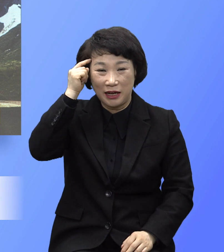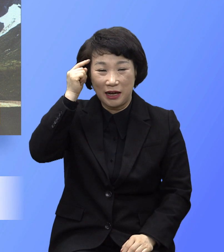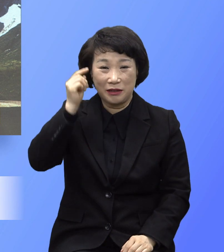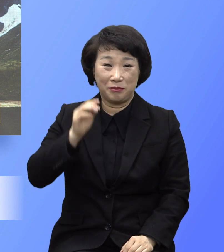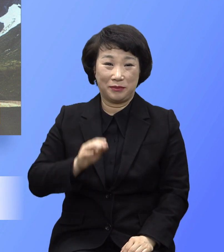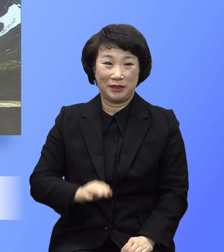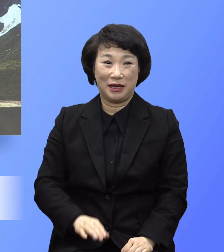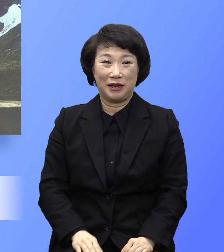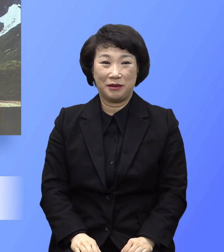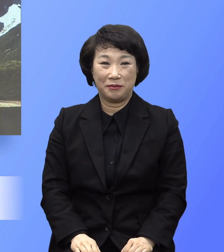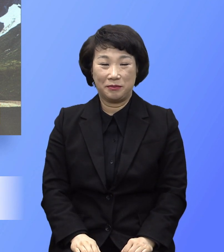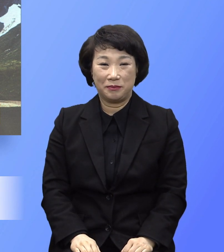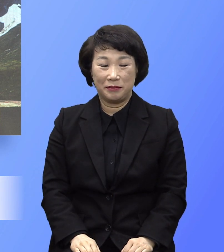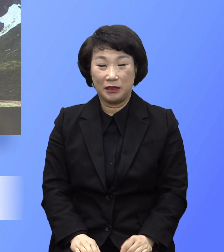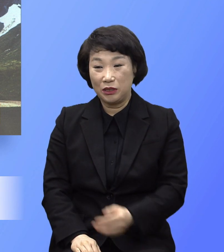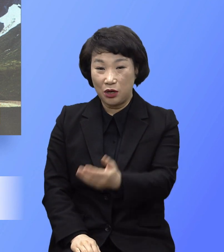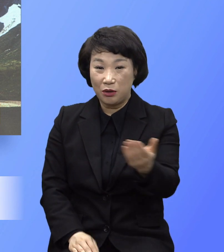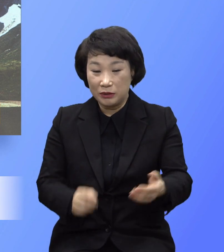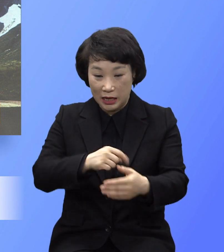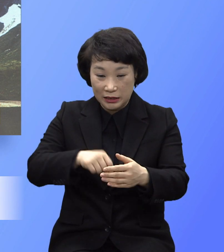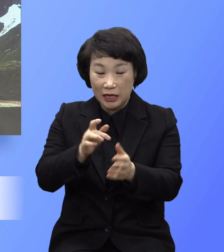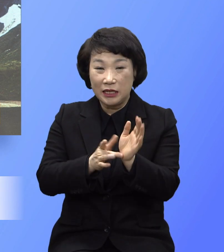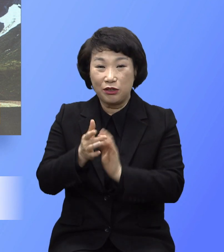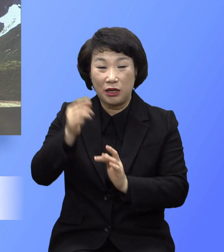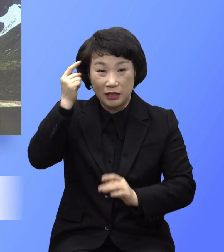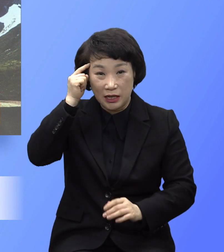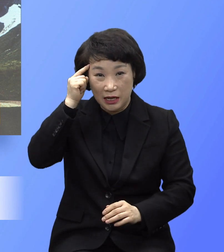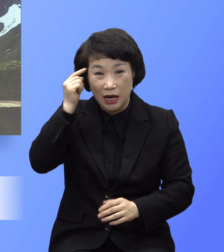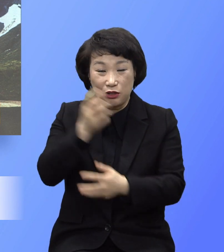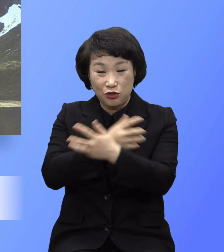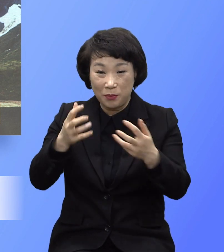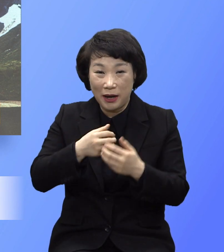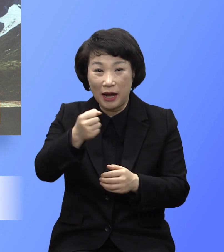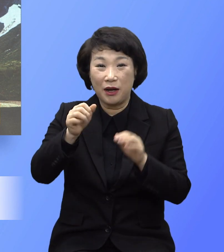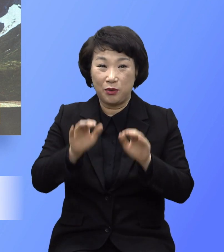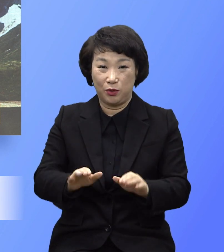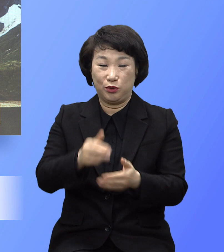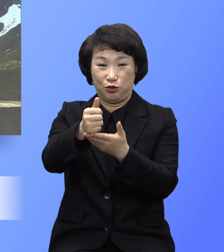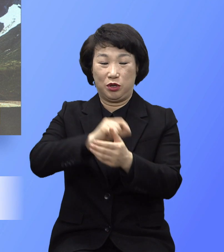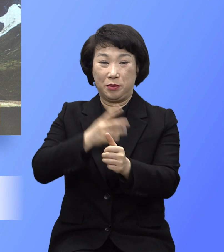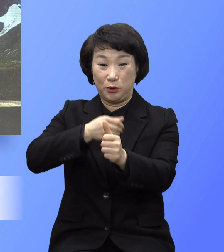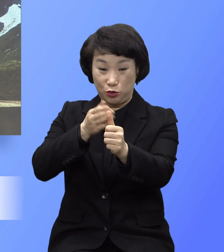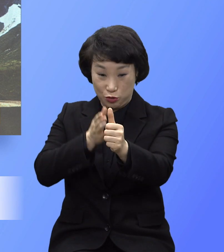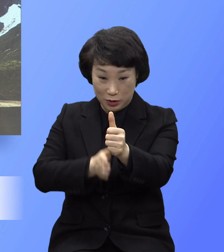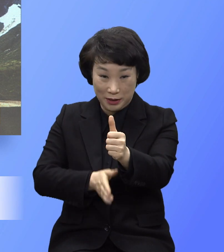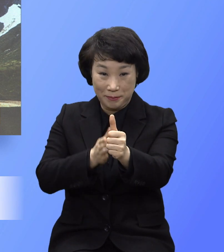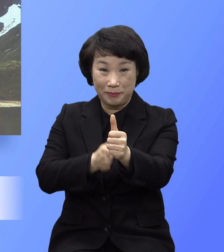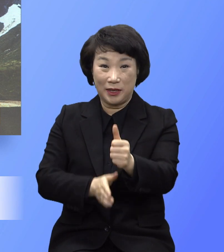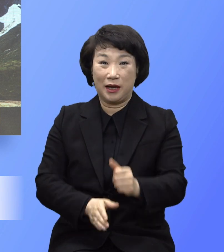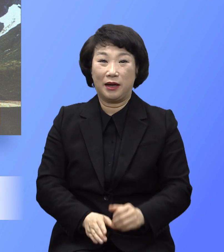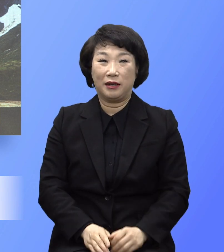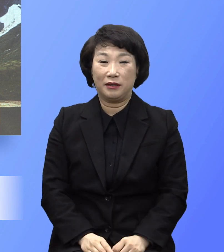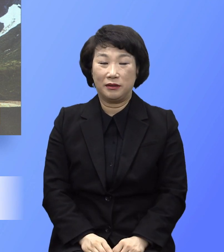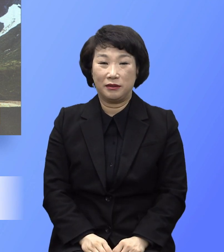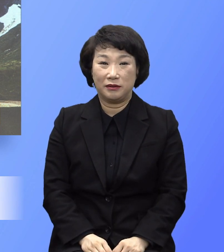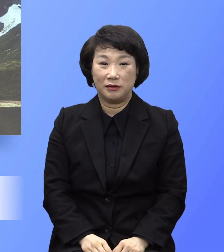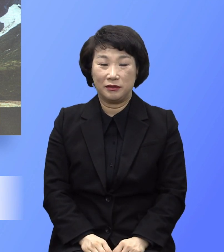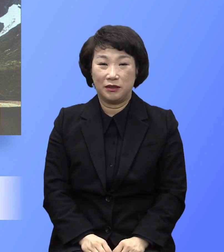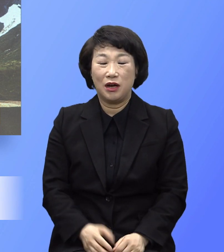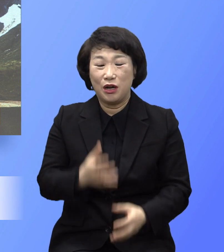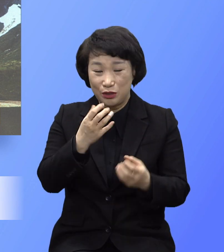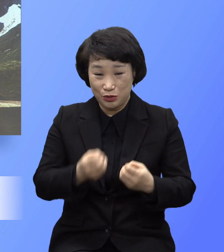이 말이에요. 여러분 속에 예수의 정신으로 충만하기를 주님의 이름으로